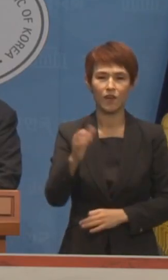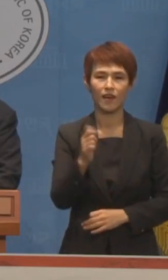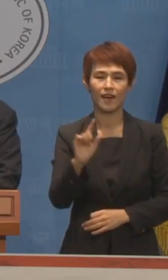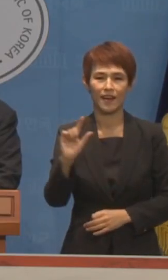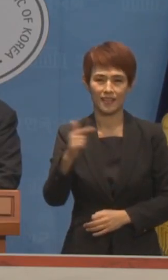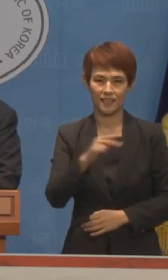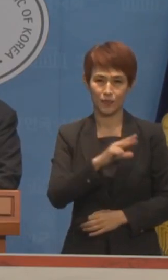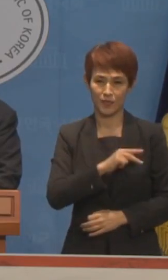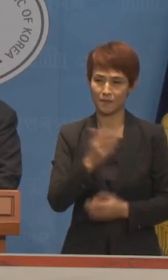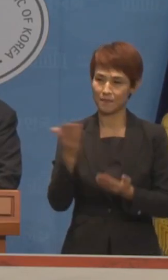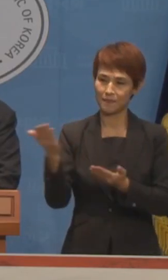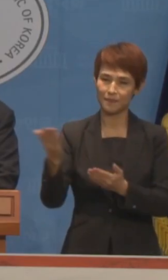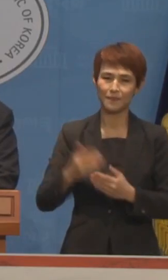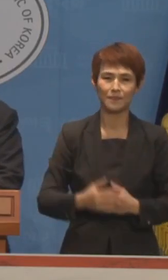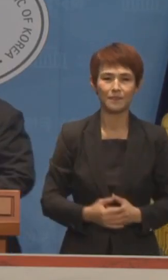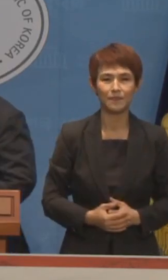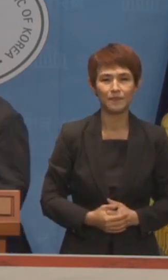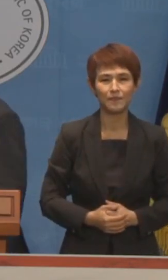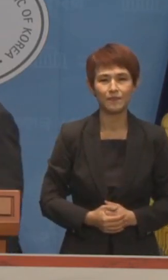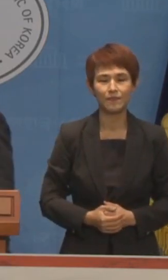먼저 들어보도록 하겠습니다.